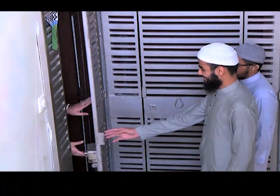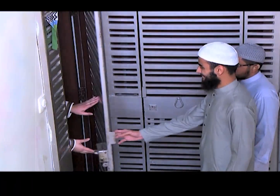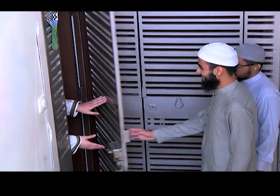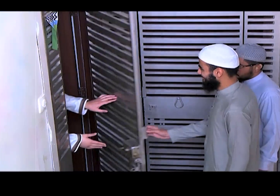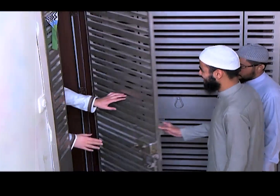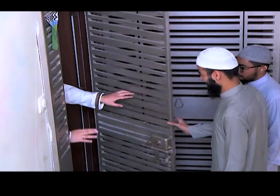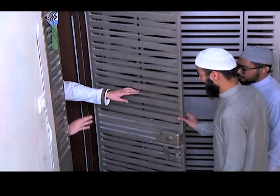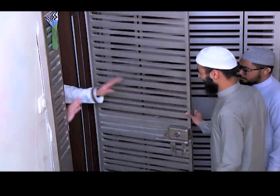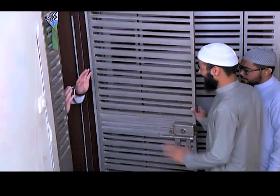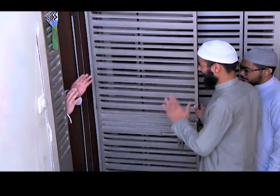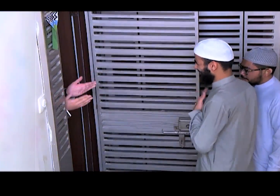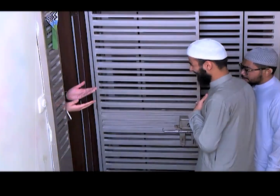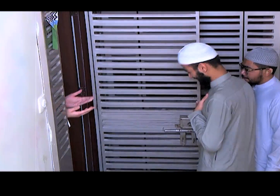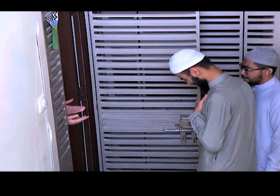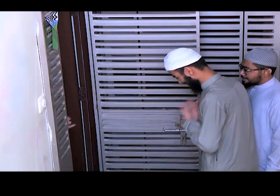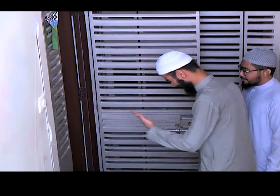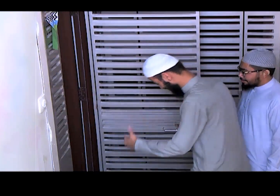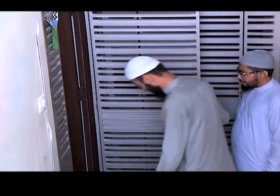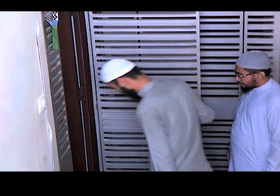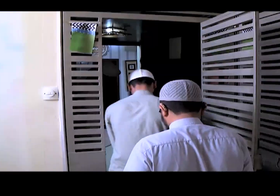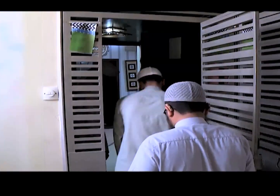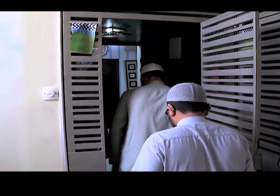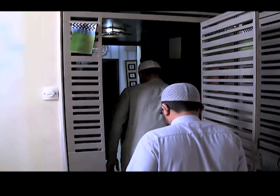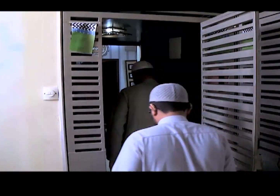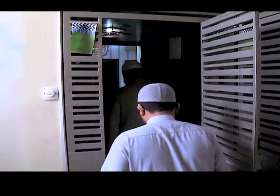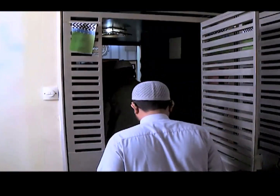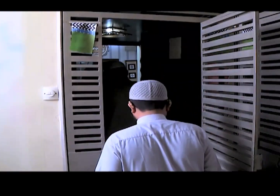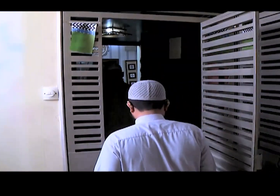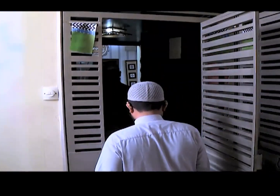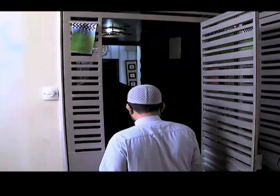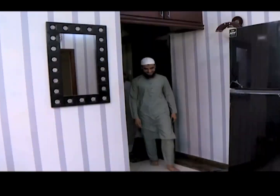اسلام، درس محبت دیتا ہے